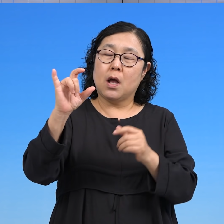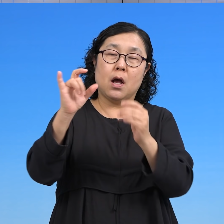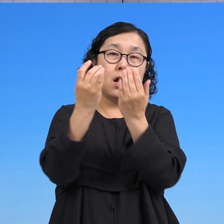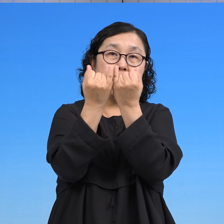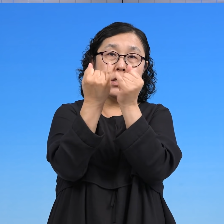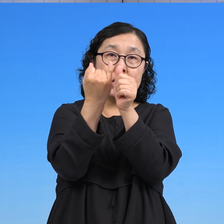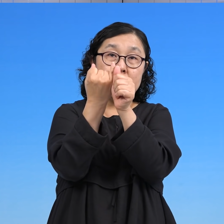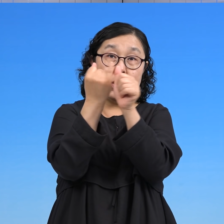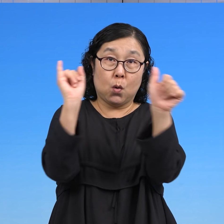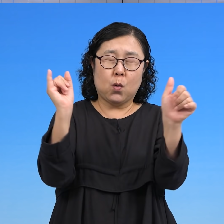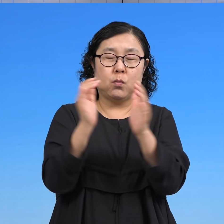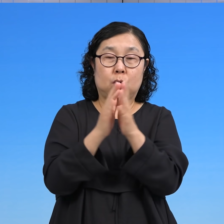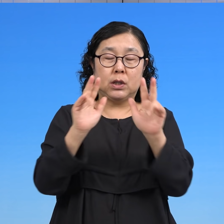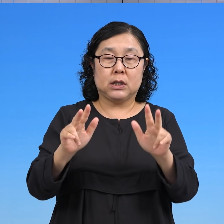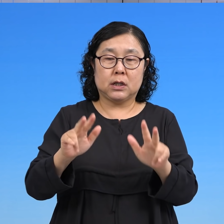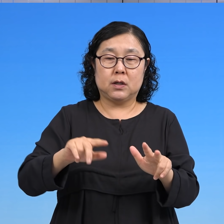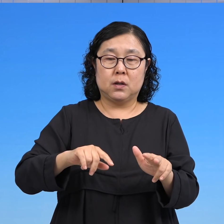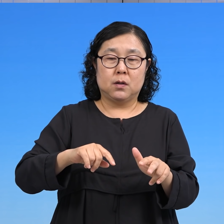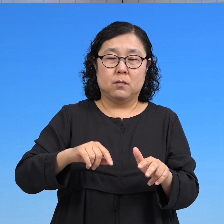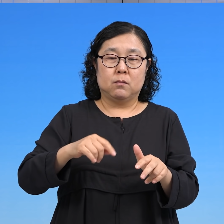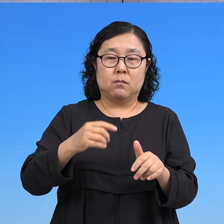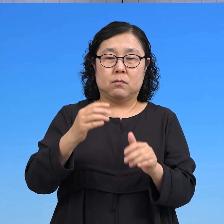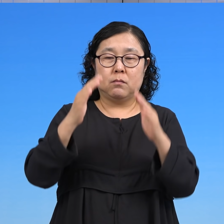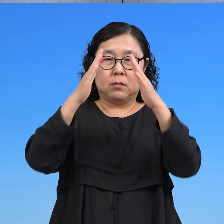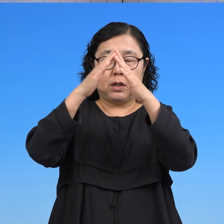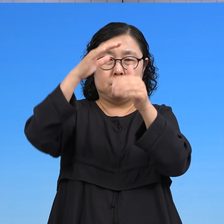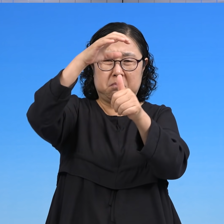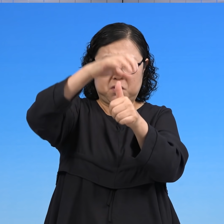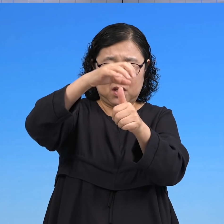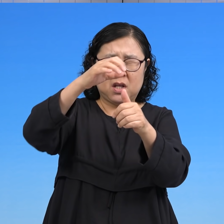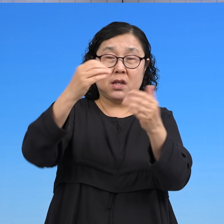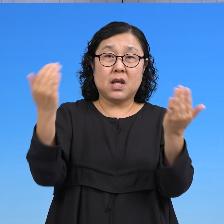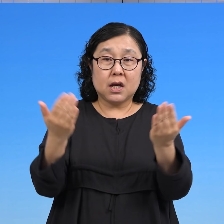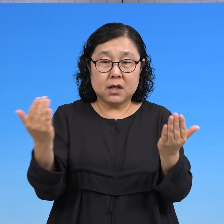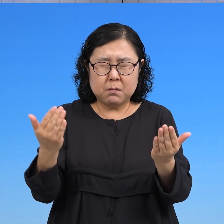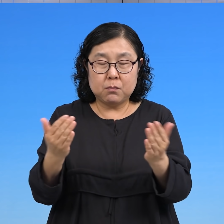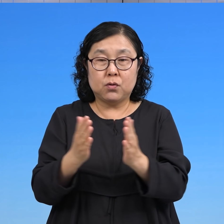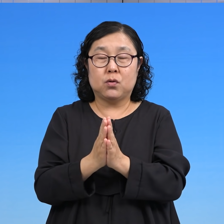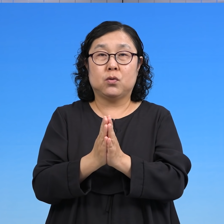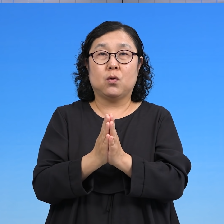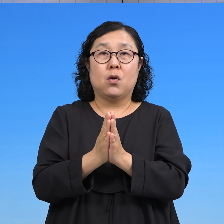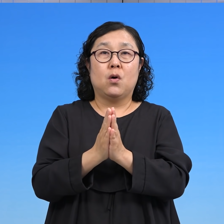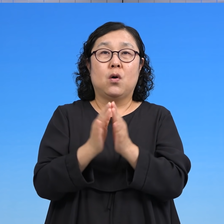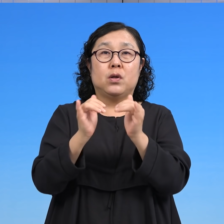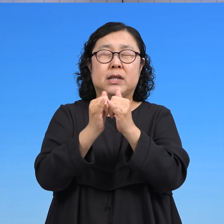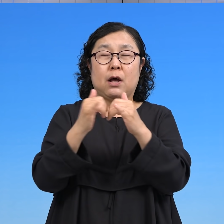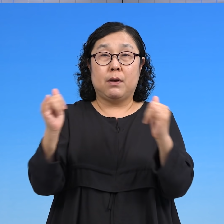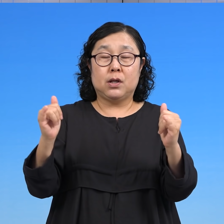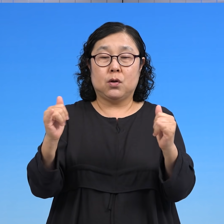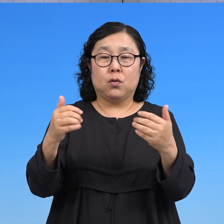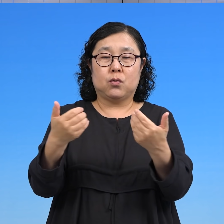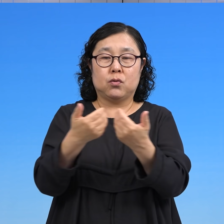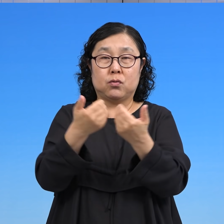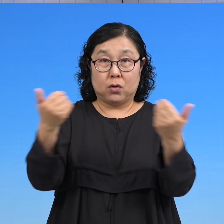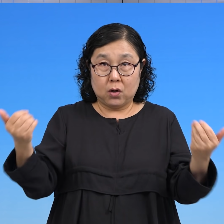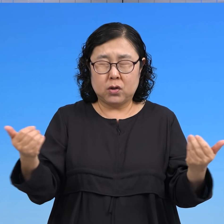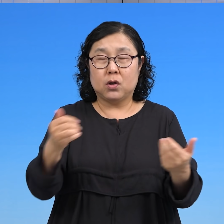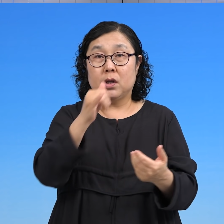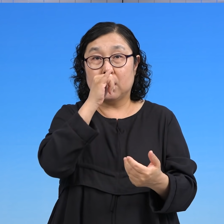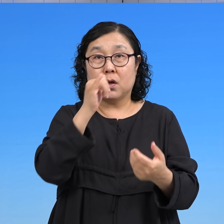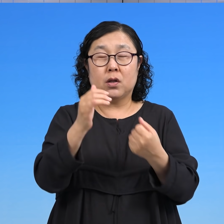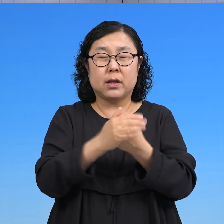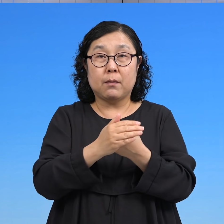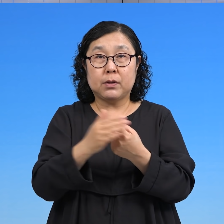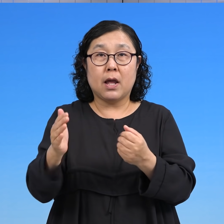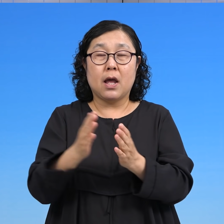코로나 이혼. 지금 재택근무니 사회적 격리니 그래가지고 이제 부부가 한